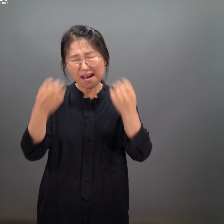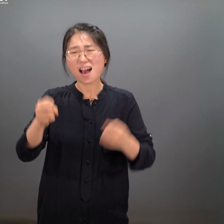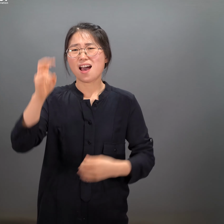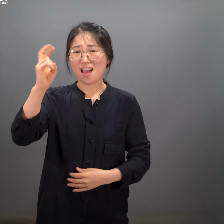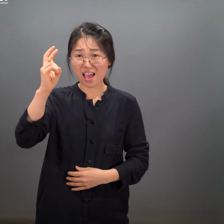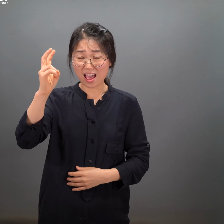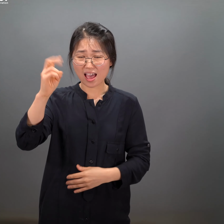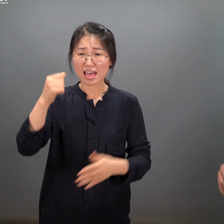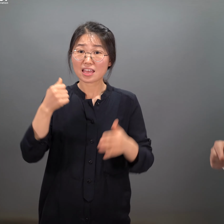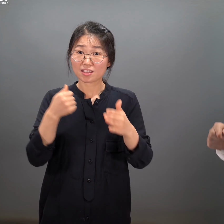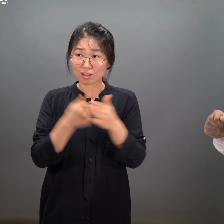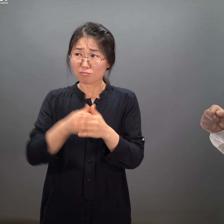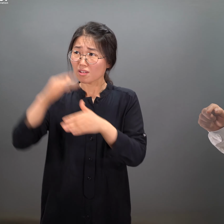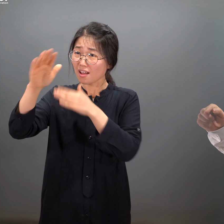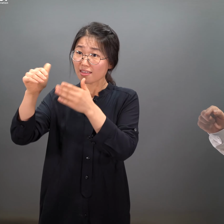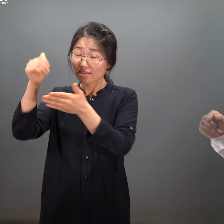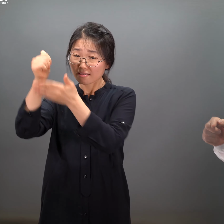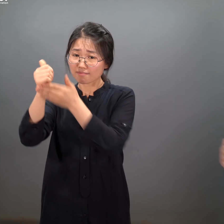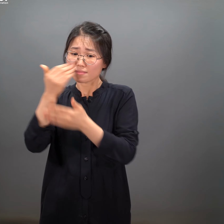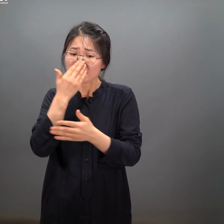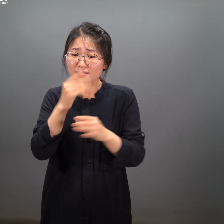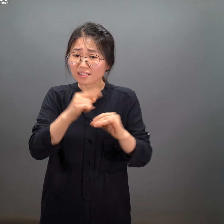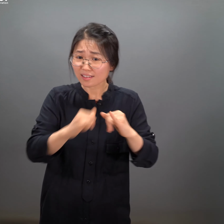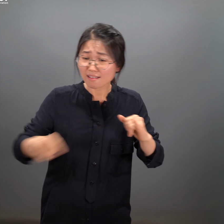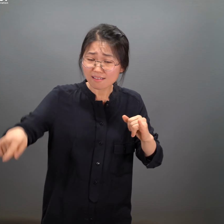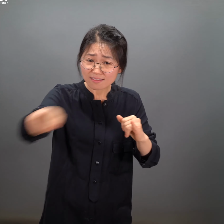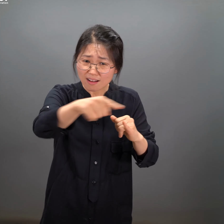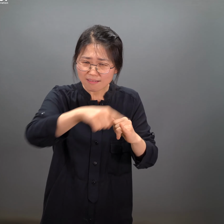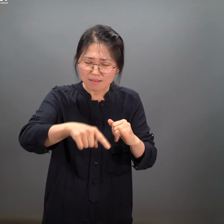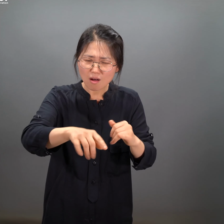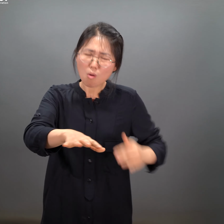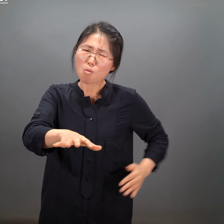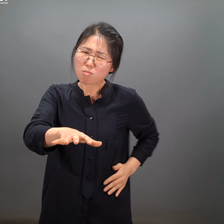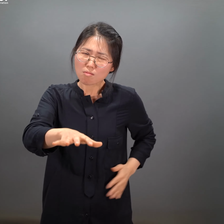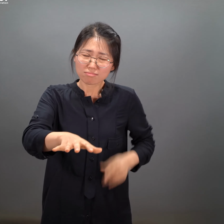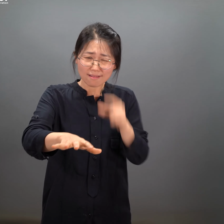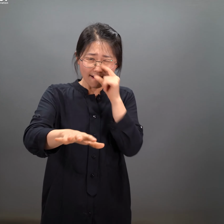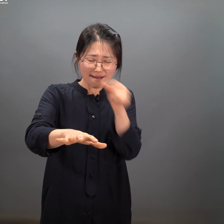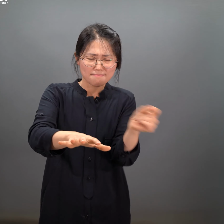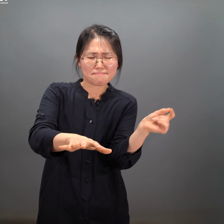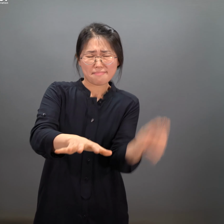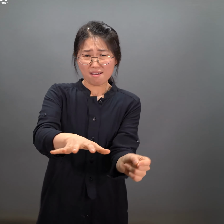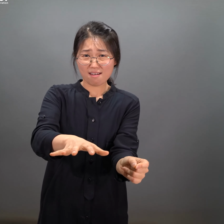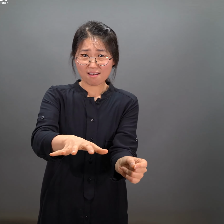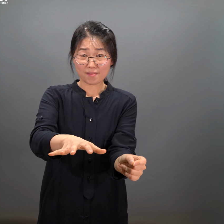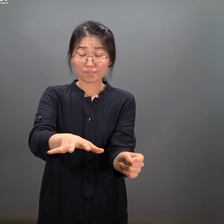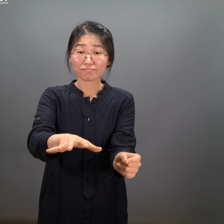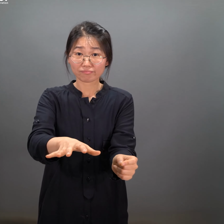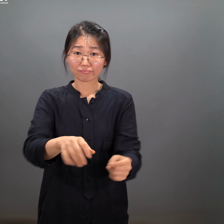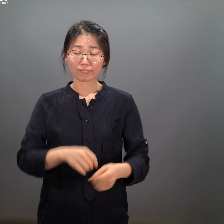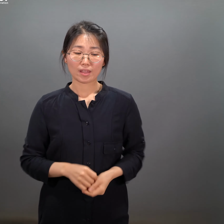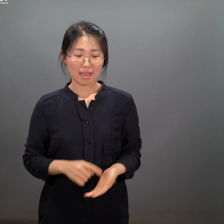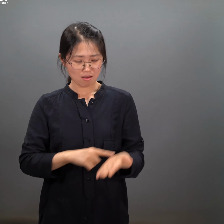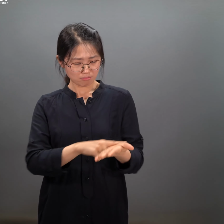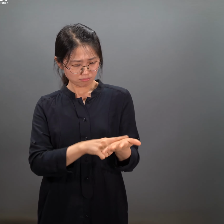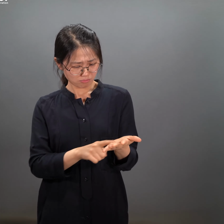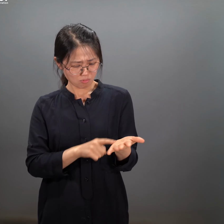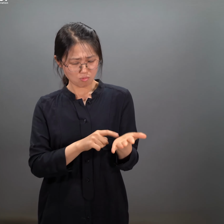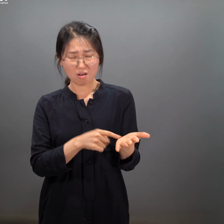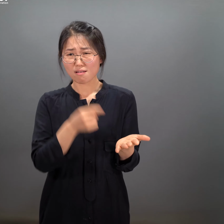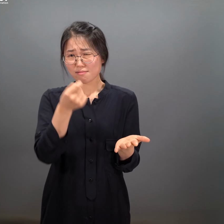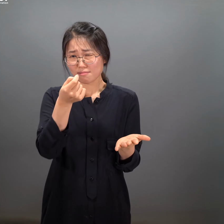사람들에게 하나님께서는 옆구리에 가시를 하나 박아두었습니다. 왜 여러분들 그 손바닥에 박힌 아주 작은